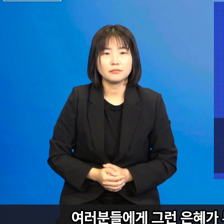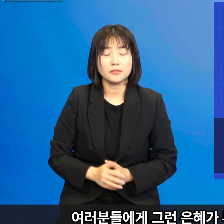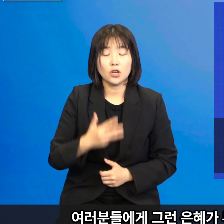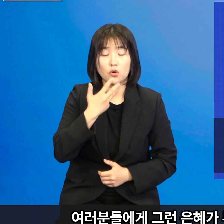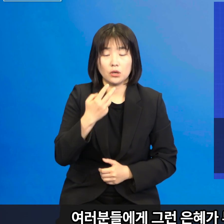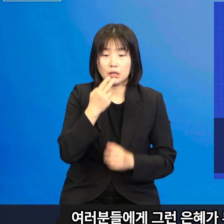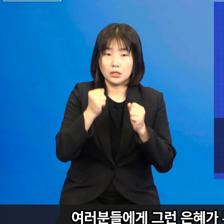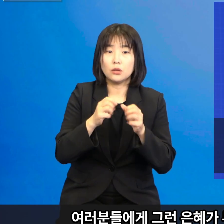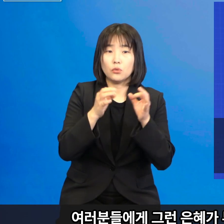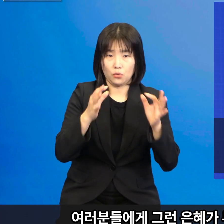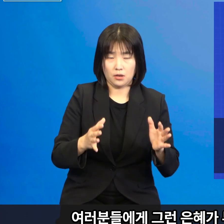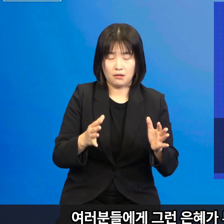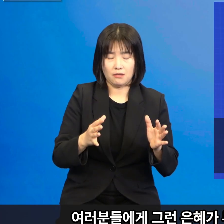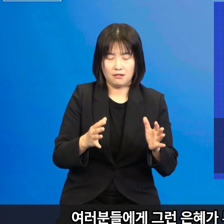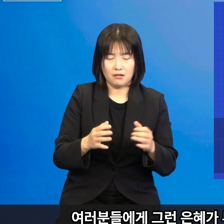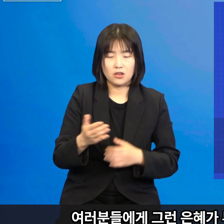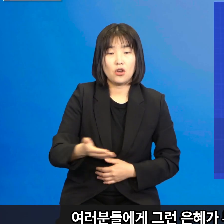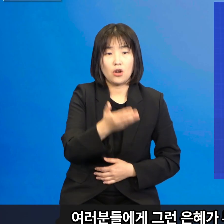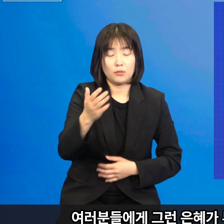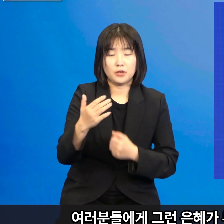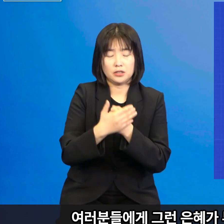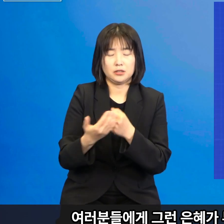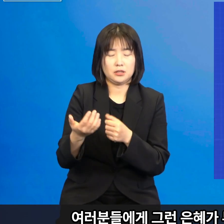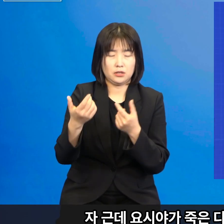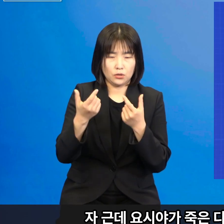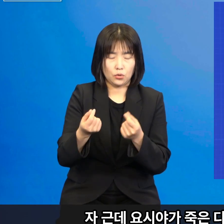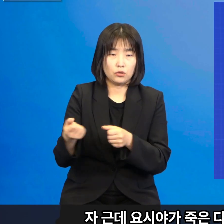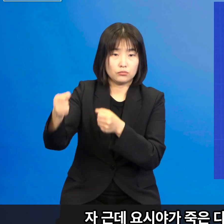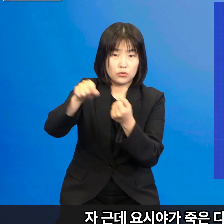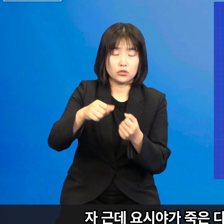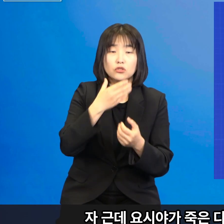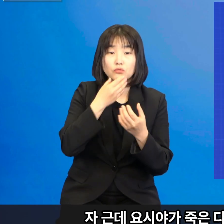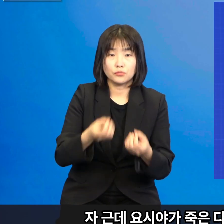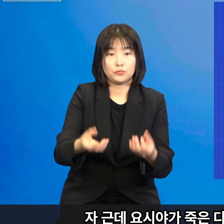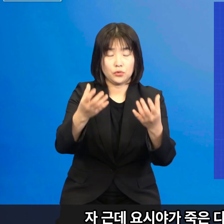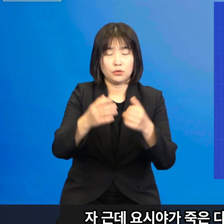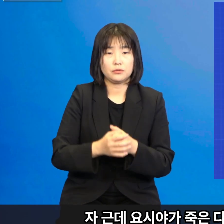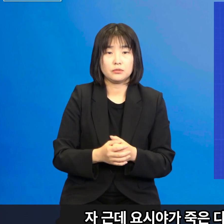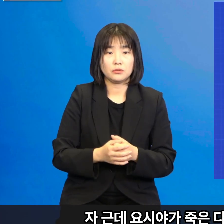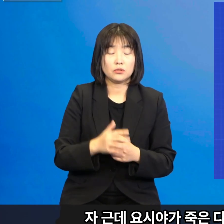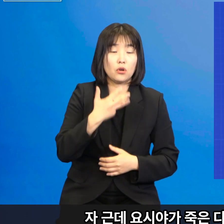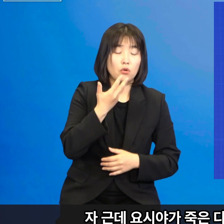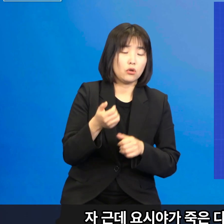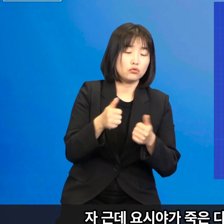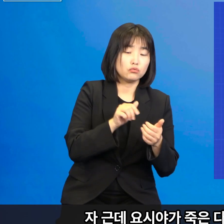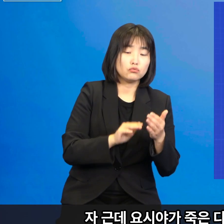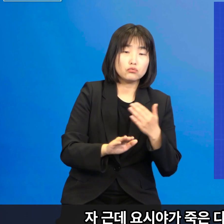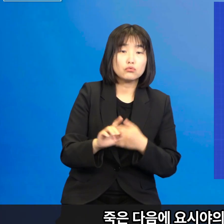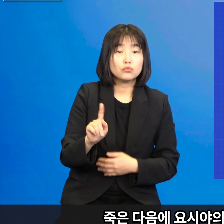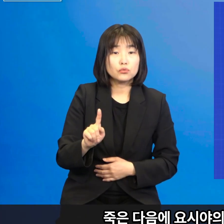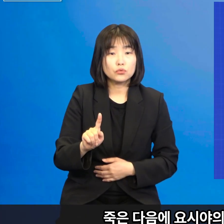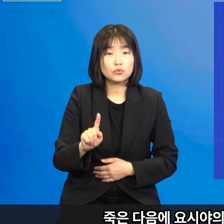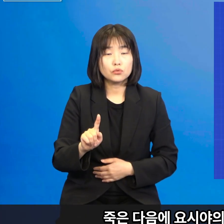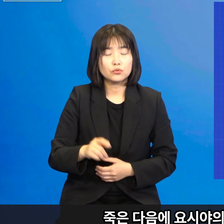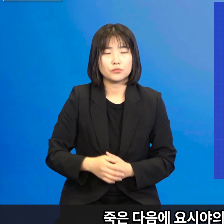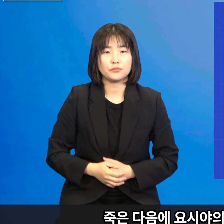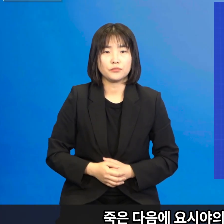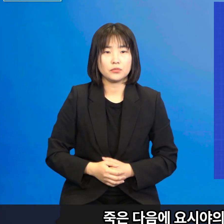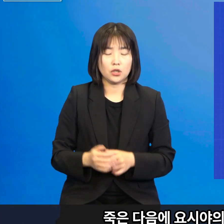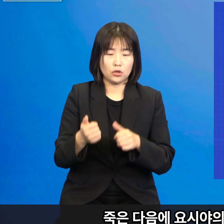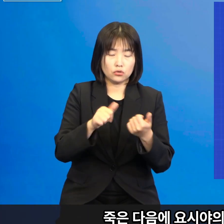거예요. 여러분들에게 그런 은혜가 부어지게 되기를 축복합니다. 자, 근데 요시아가 죽은 다음에 어떻게 됐을까요? 죽은